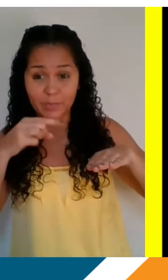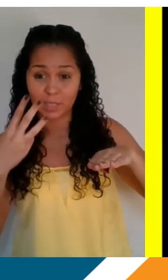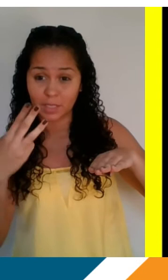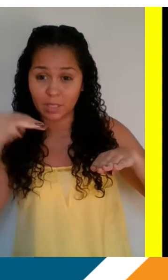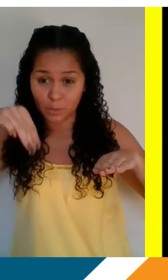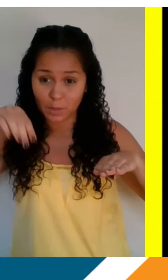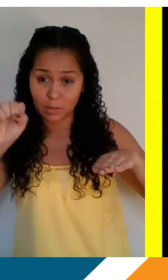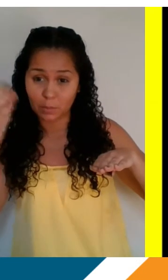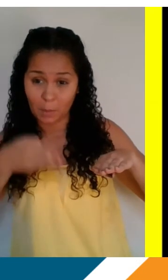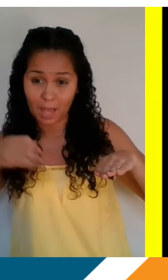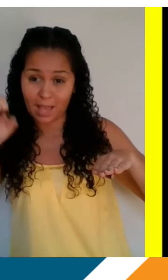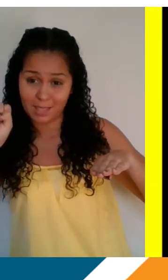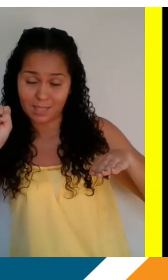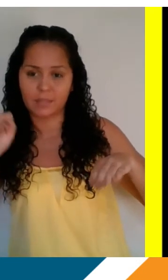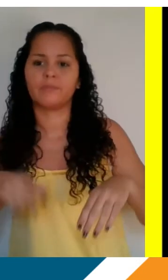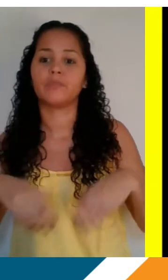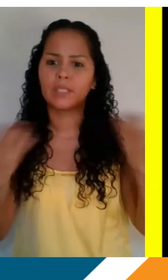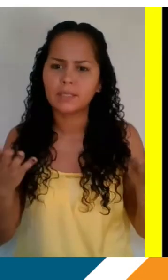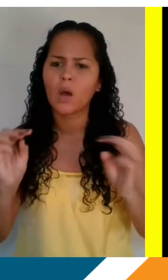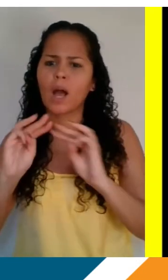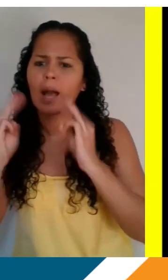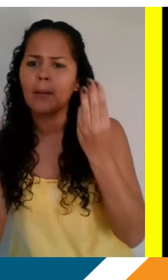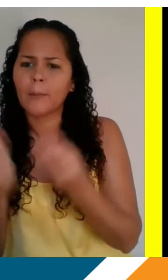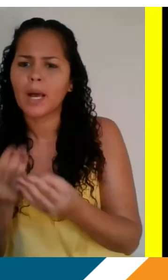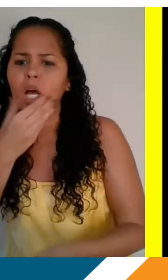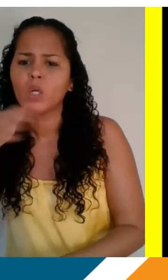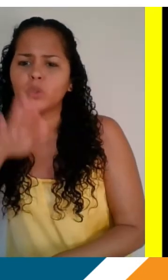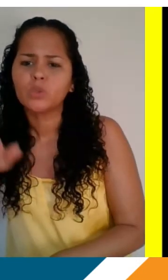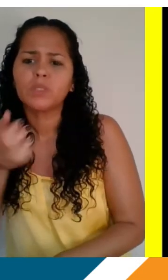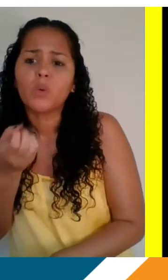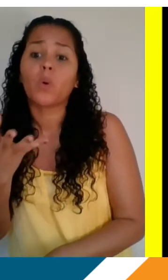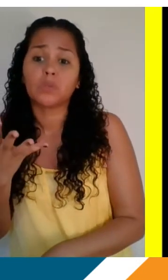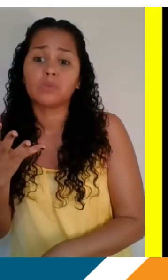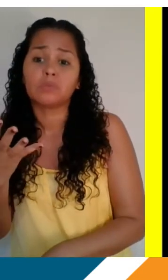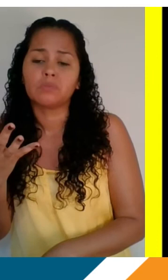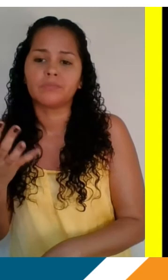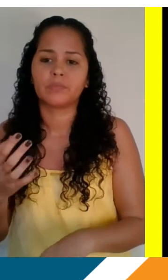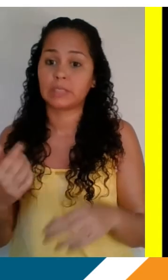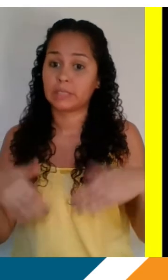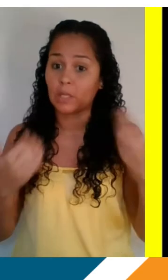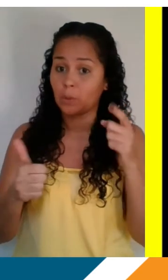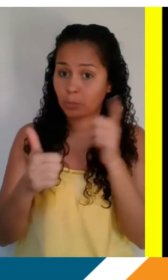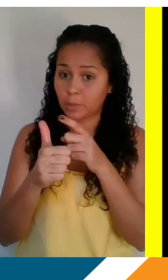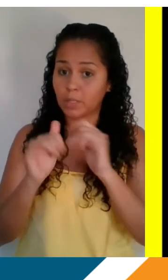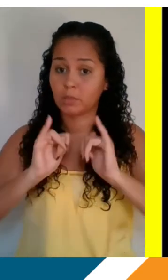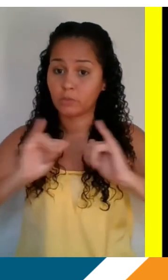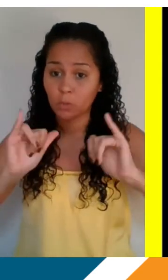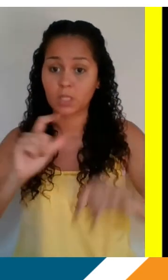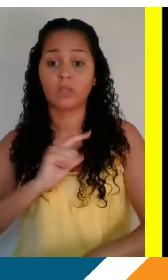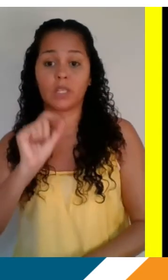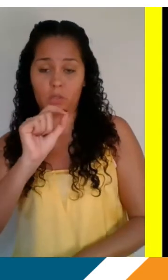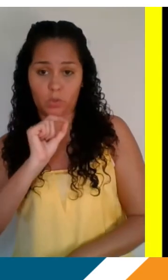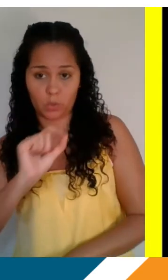por segundo. Desse modo, podemos afirmar que a massa do menino vai ser de quanto? Então, a primeira informação aí que a gente tem é isso aqui,